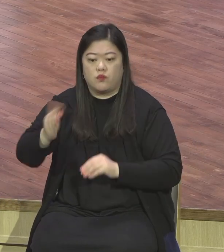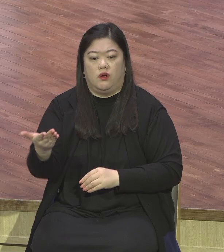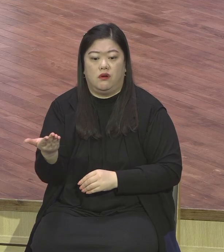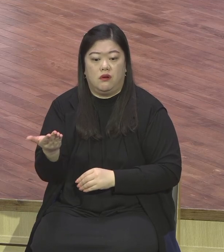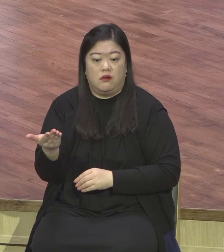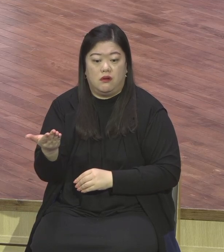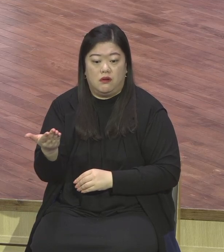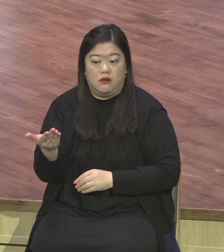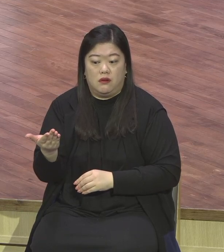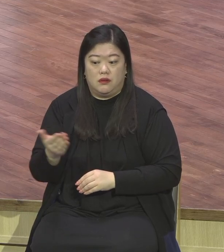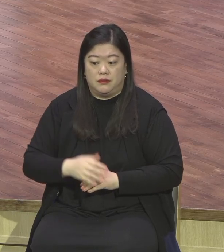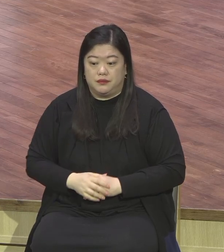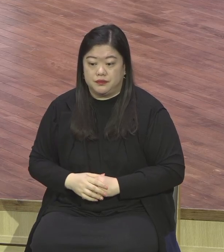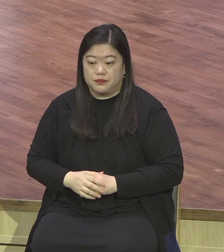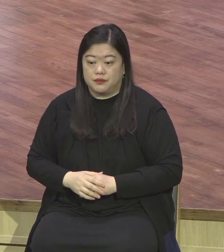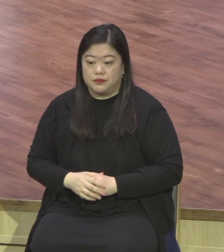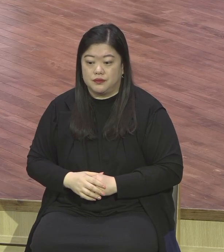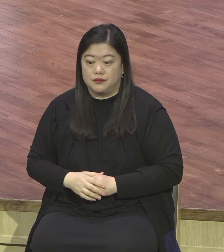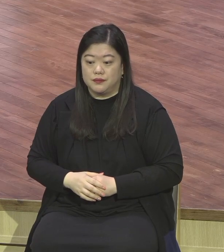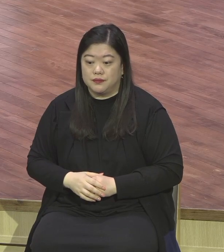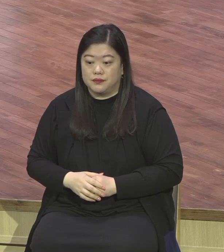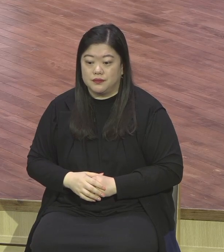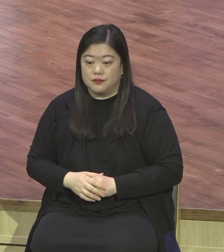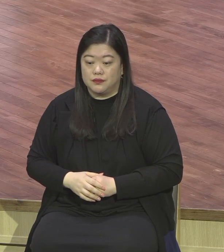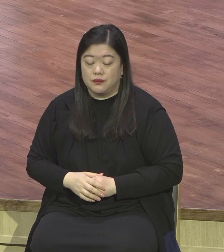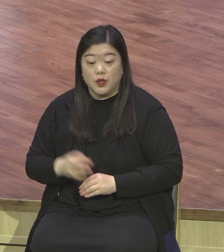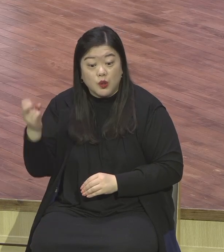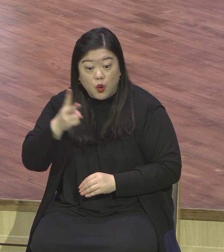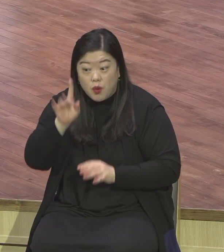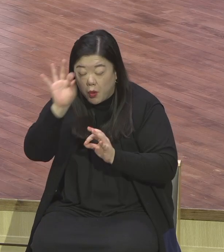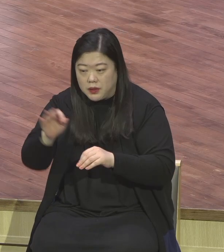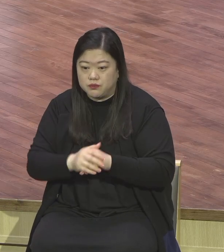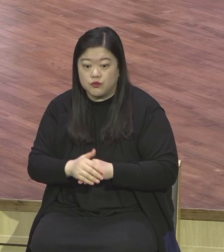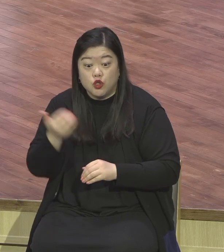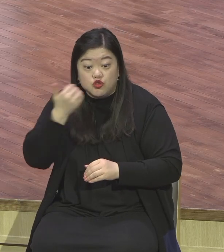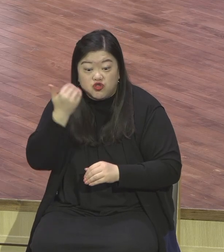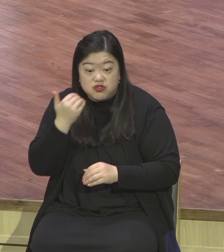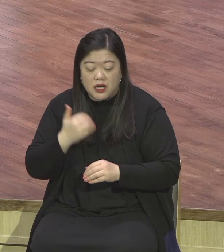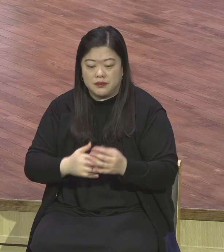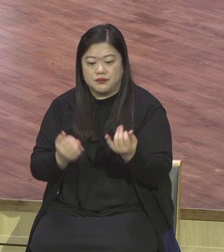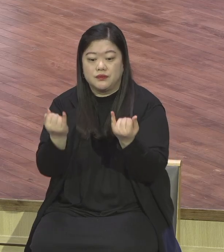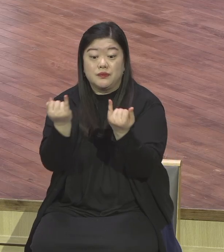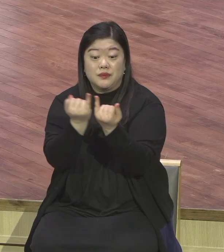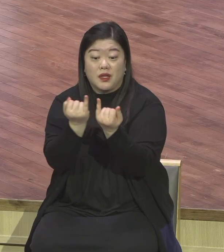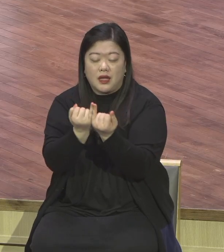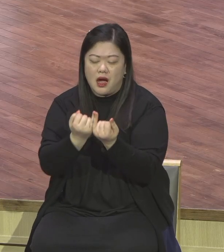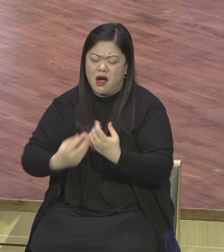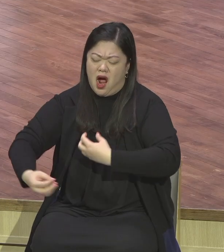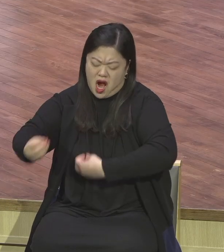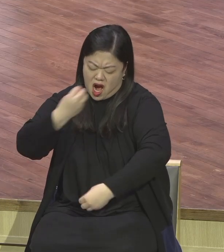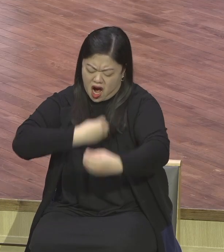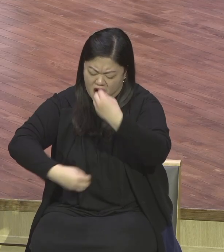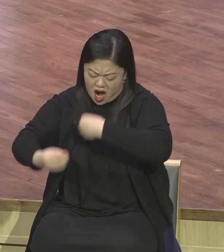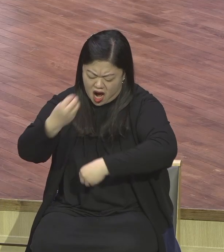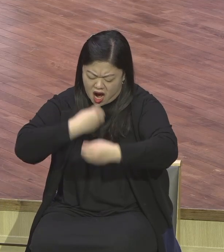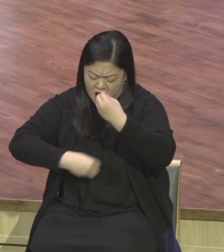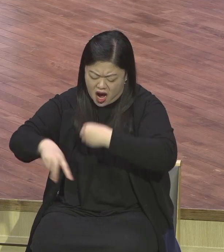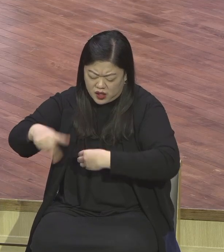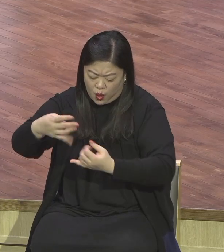그러니까요 먹어도 너무 그렇게 또 살이 안 찌고 너무 뼈만 남은 사람 우리에게 없습니다만은